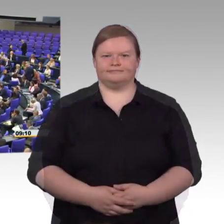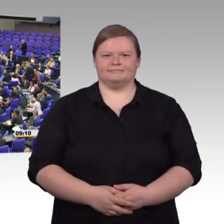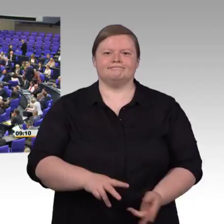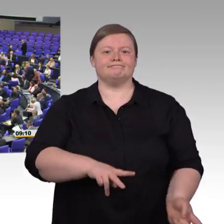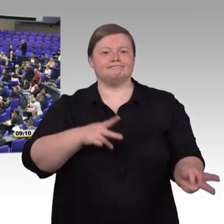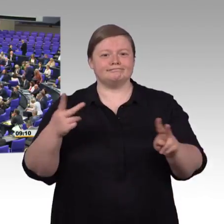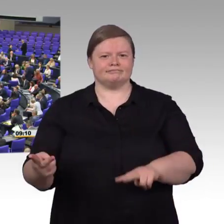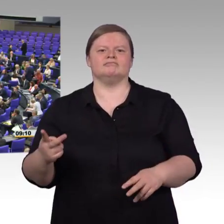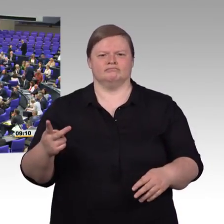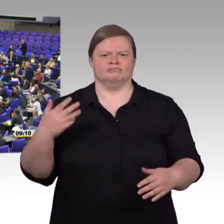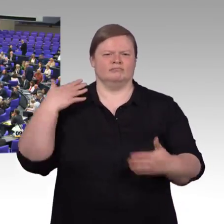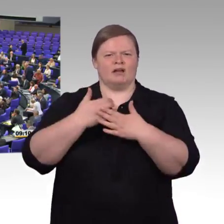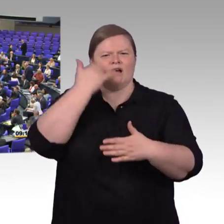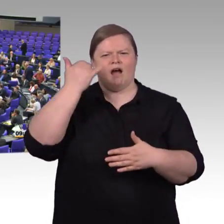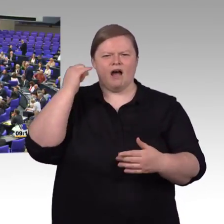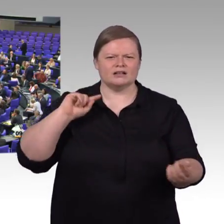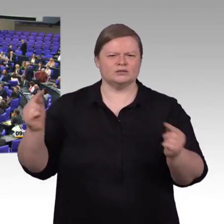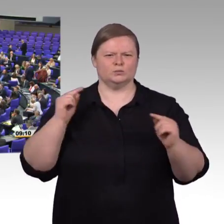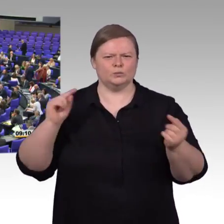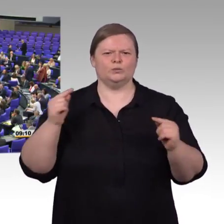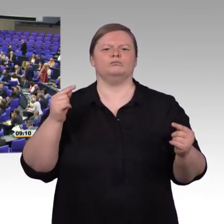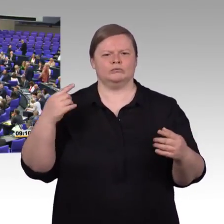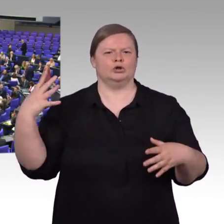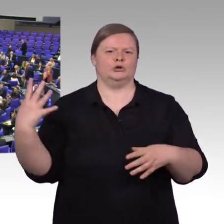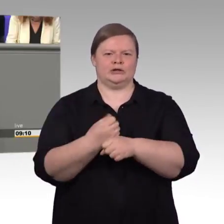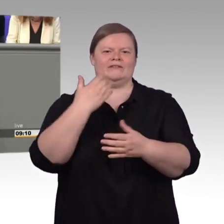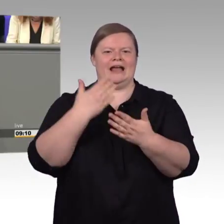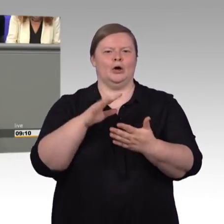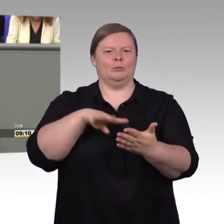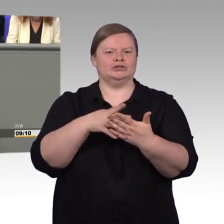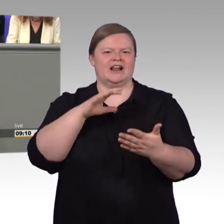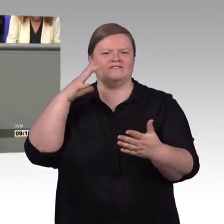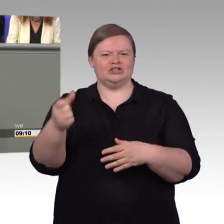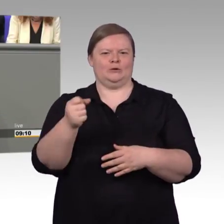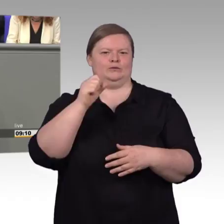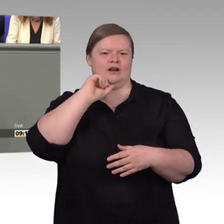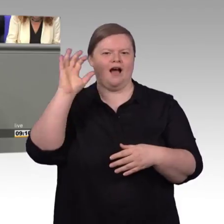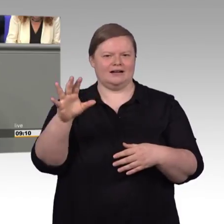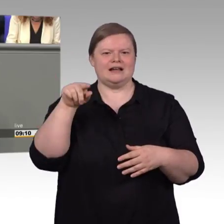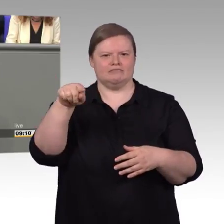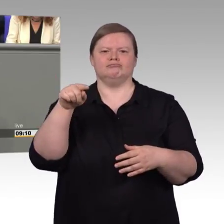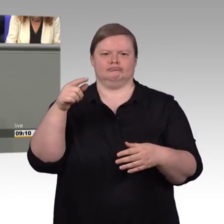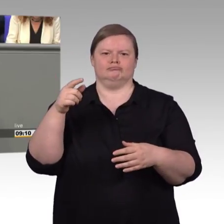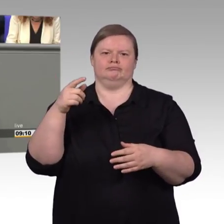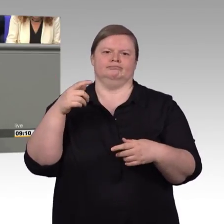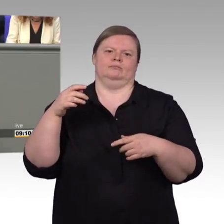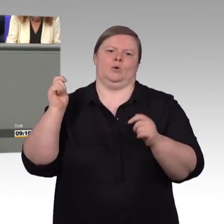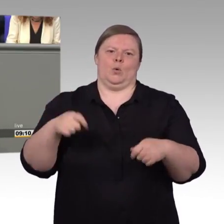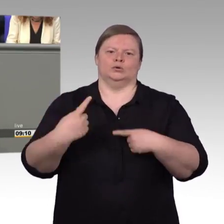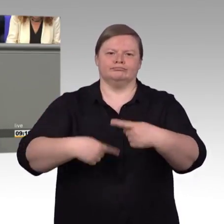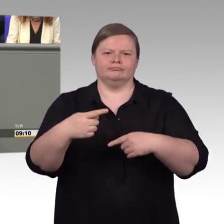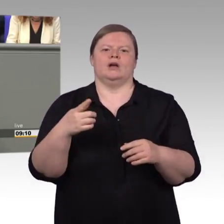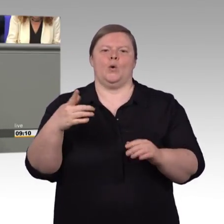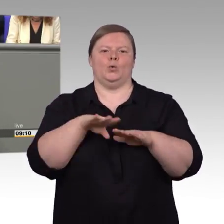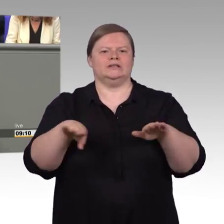guter Tag für den Verbraucherschutz in Deutschland. Verbraucher können sich zukünftig kostenlos zum Musterverfahren